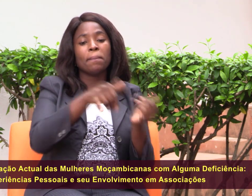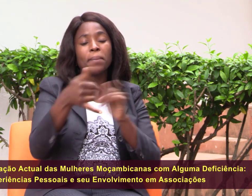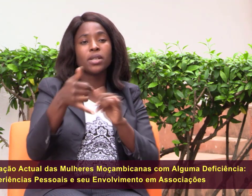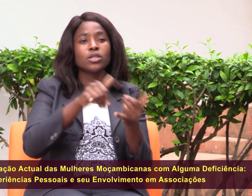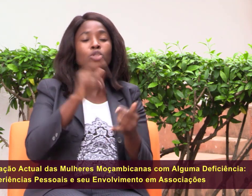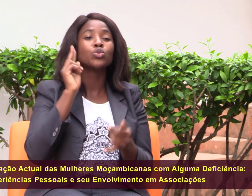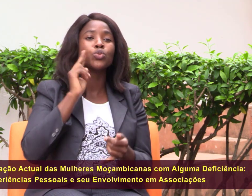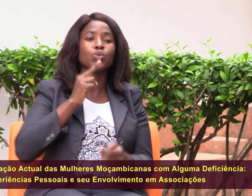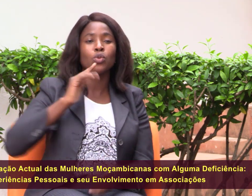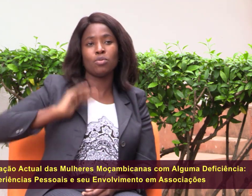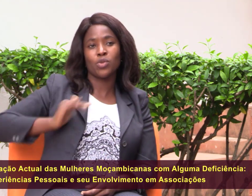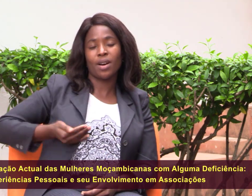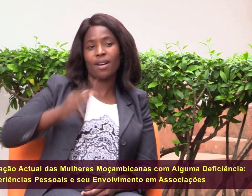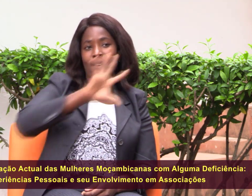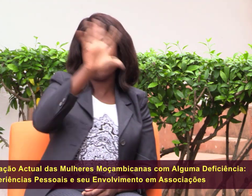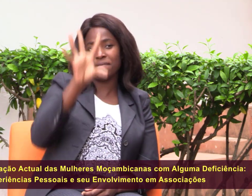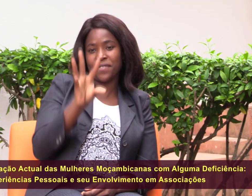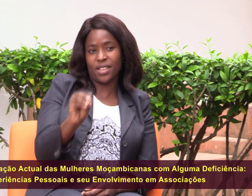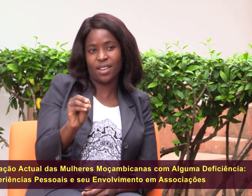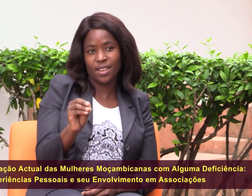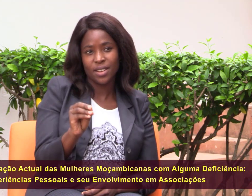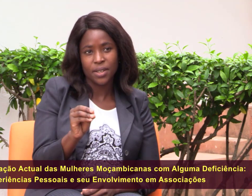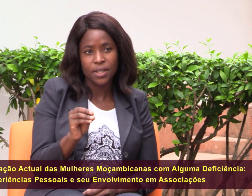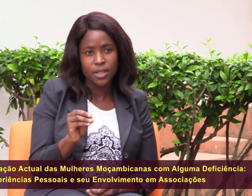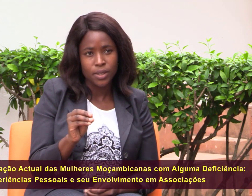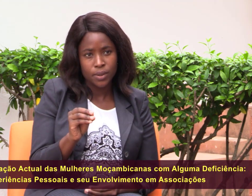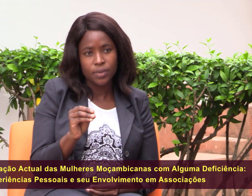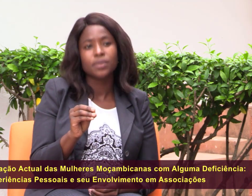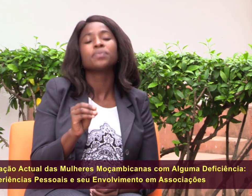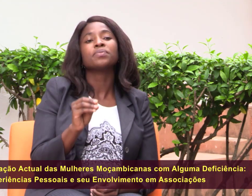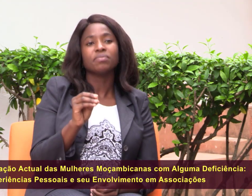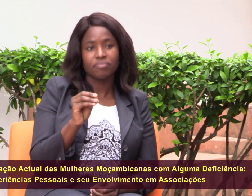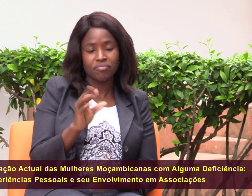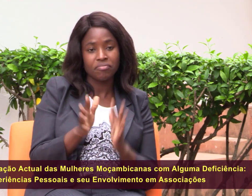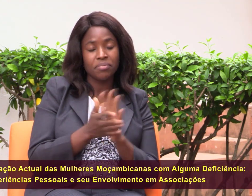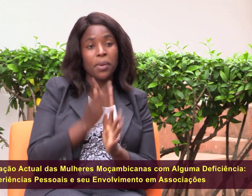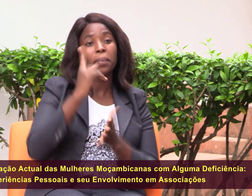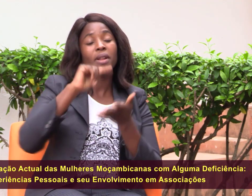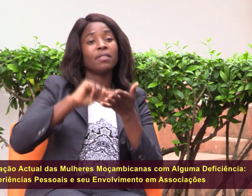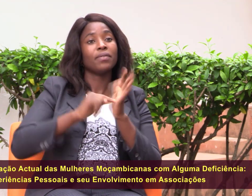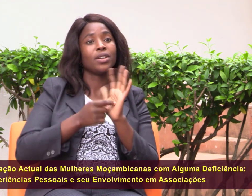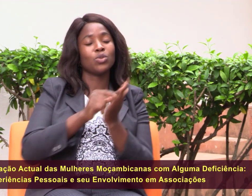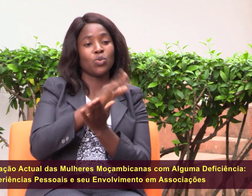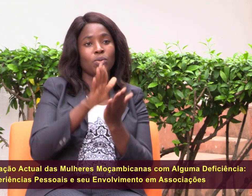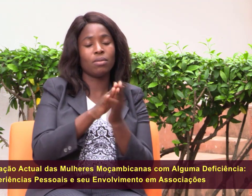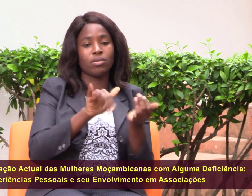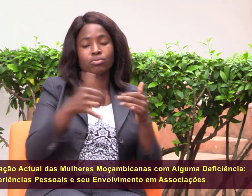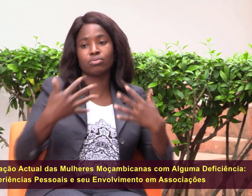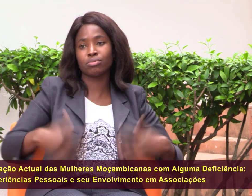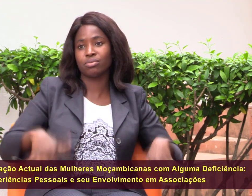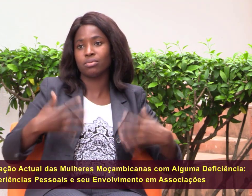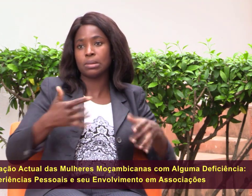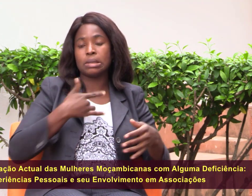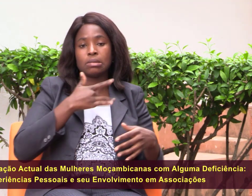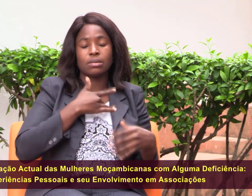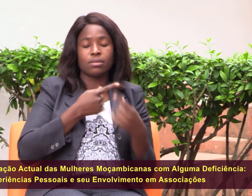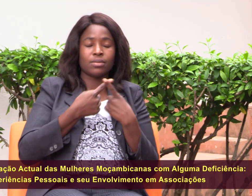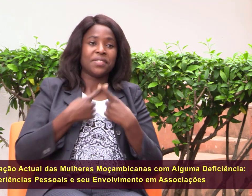Sul. É Miss Surda de África. Pela primeira vez, cheguei